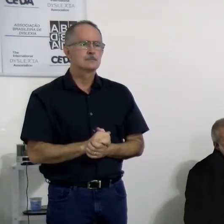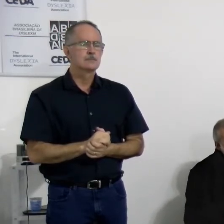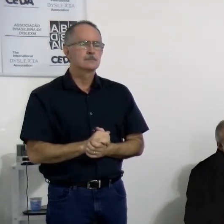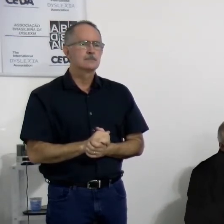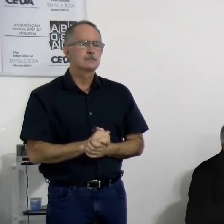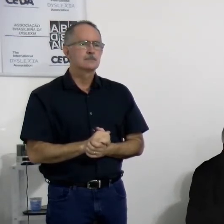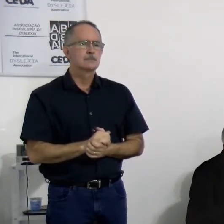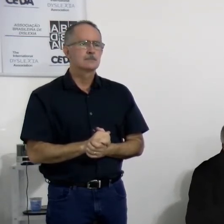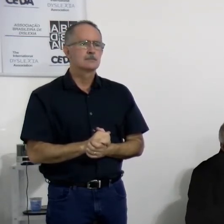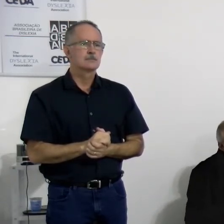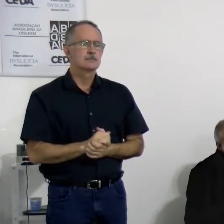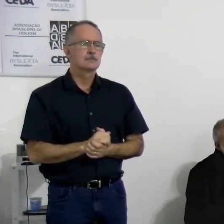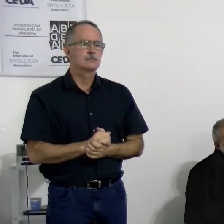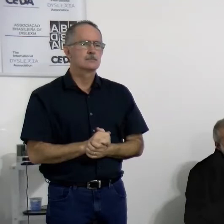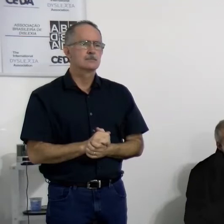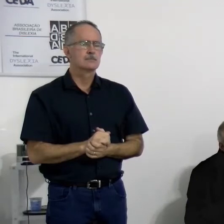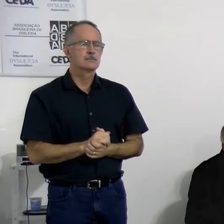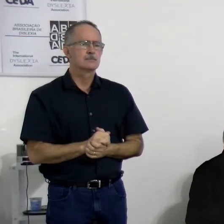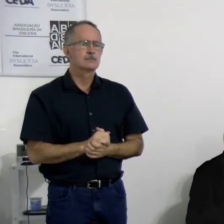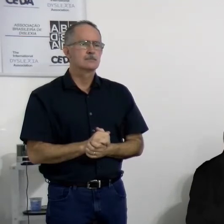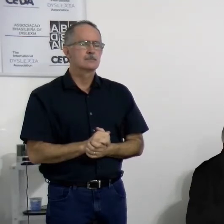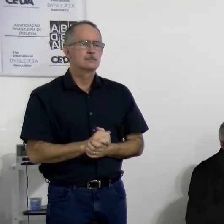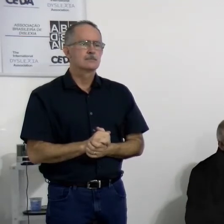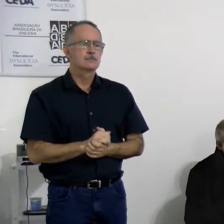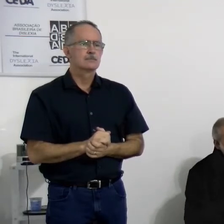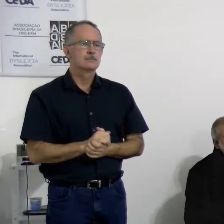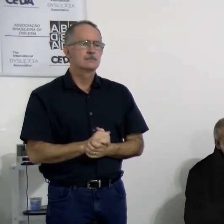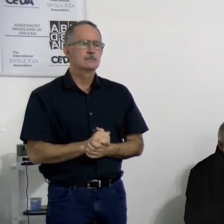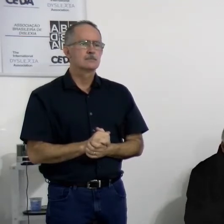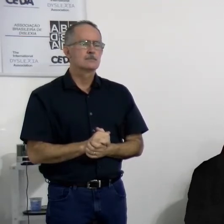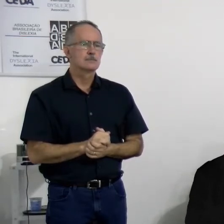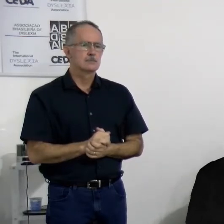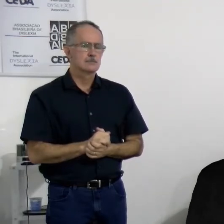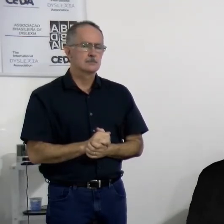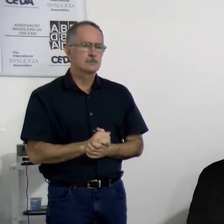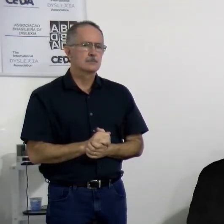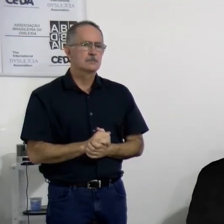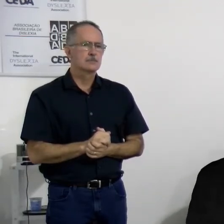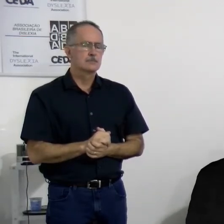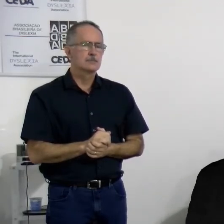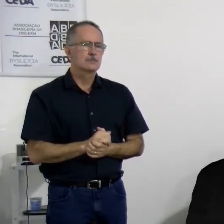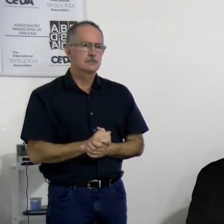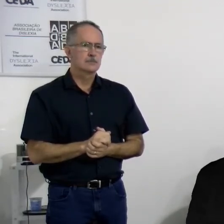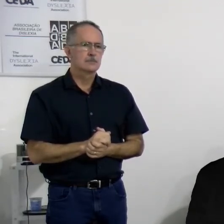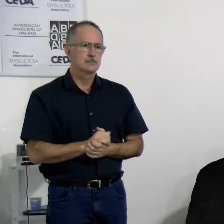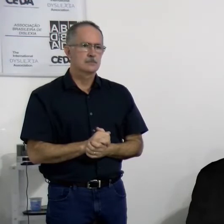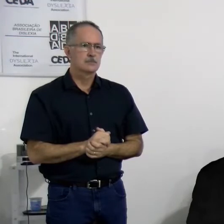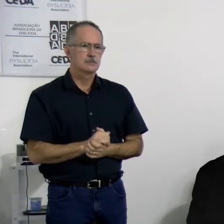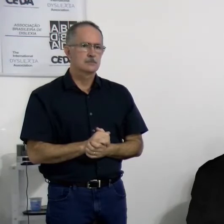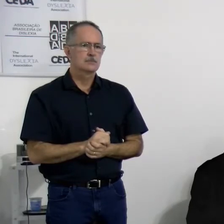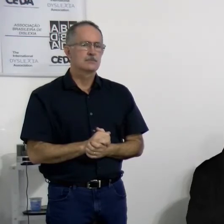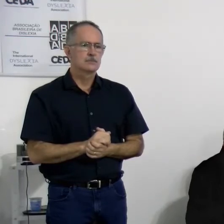One of the first questions is, how can we identify children early, before they